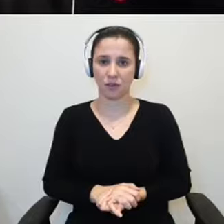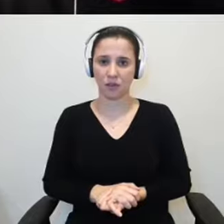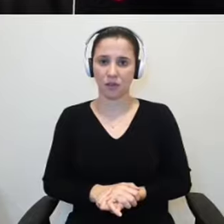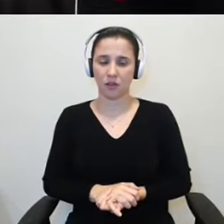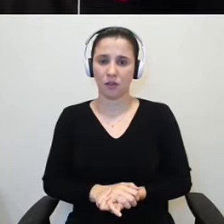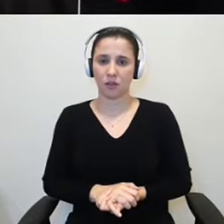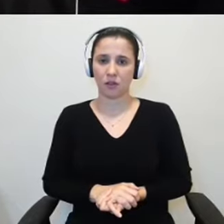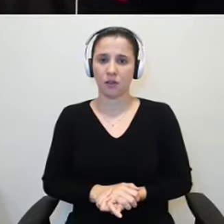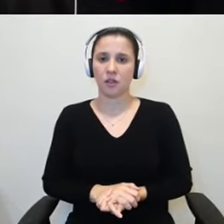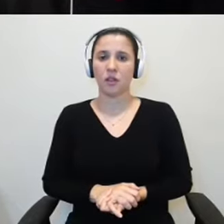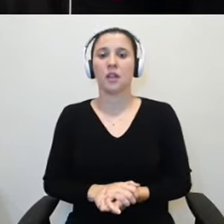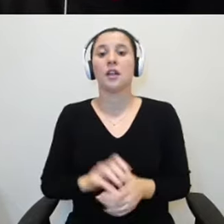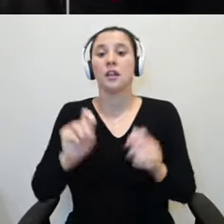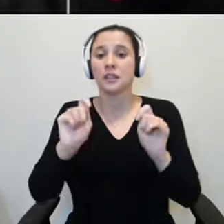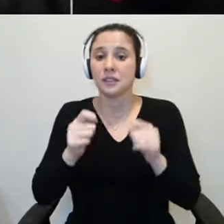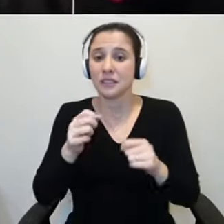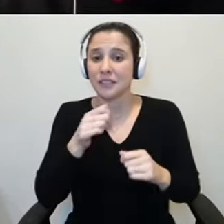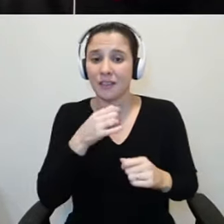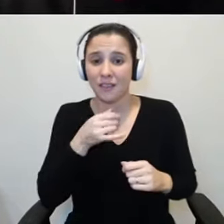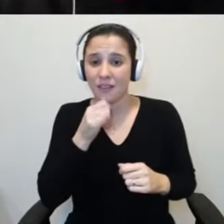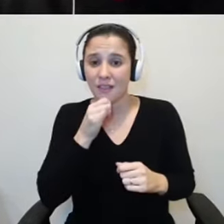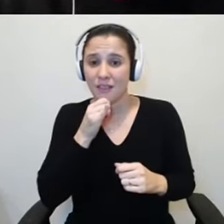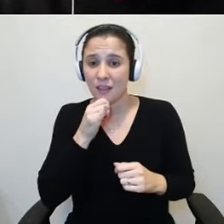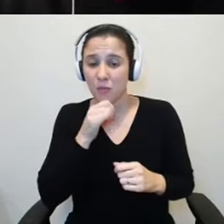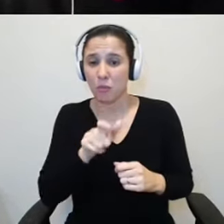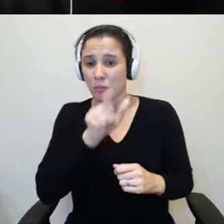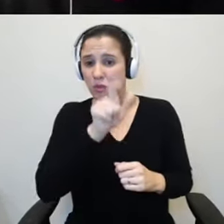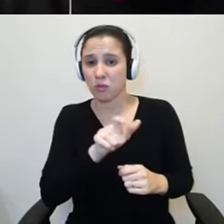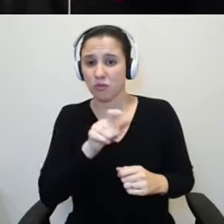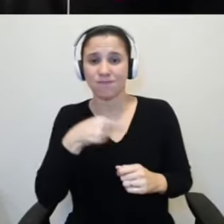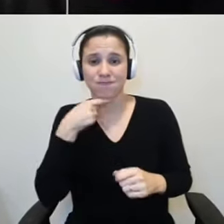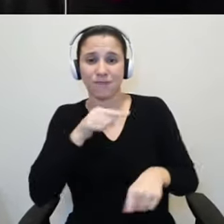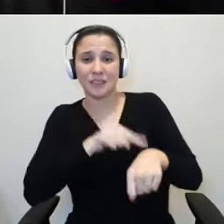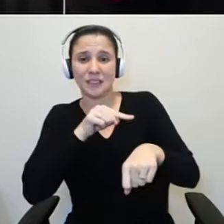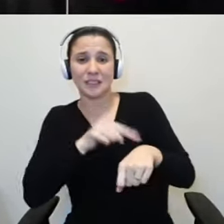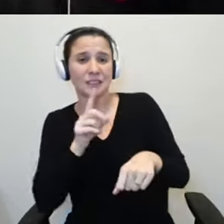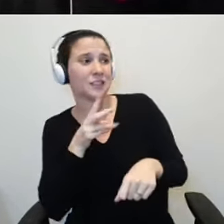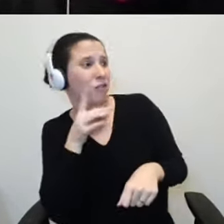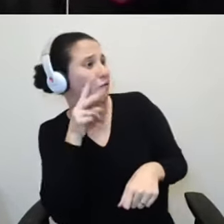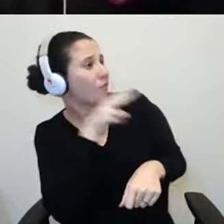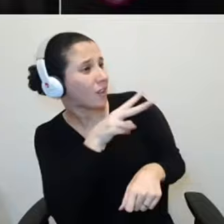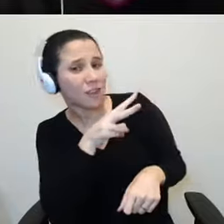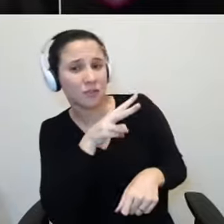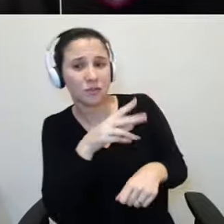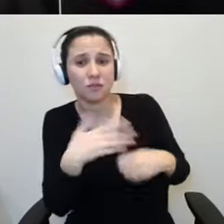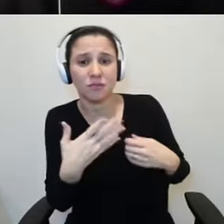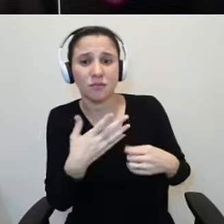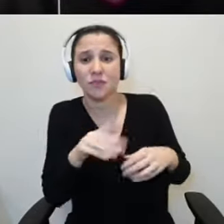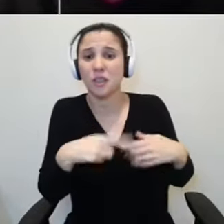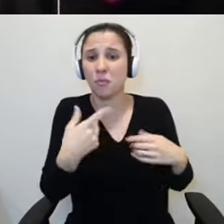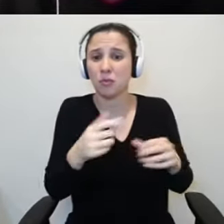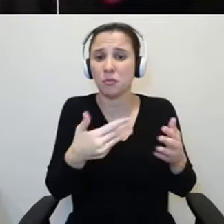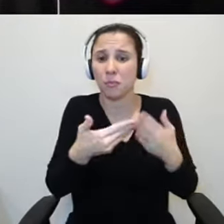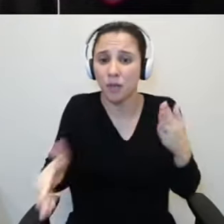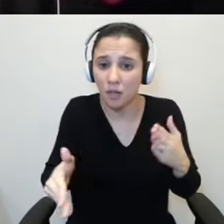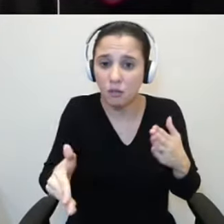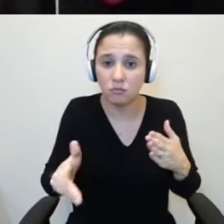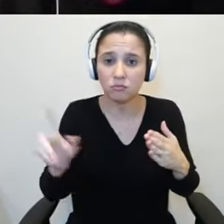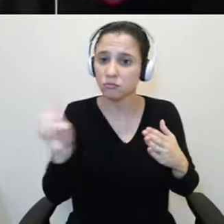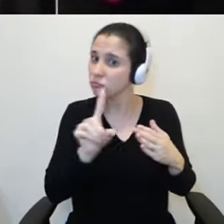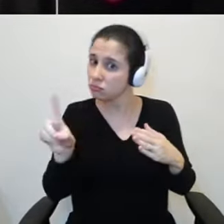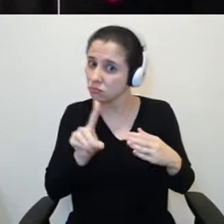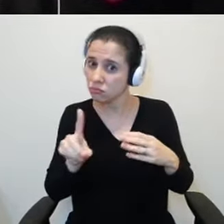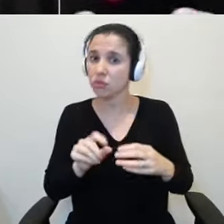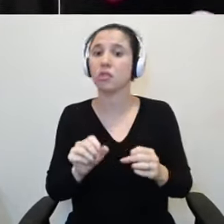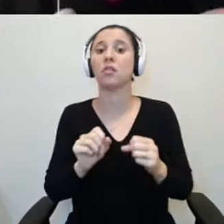horário. Sim, a intenção é essa, viu, pessoal? É justamente a gente ter a possibilidade